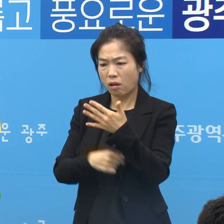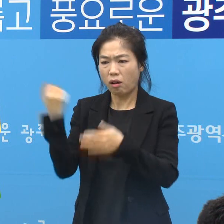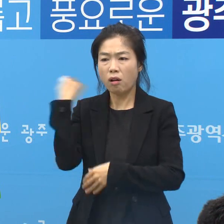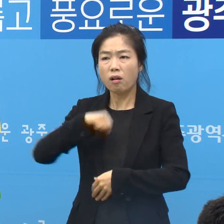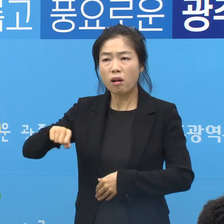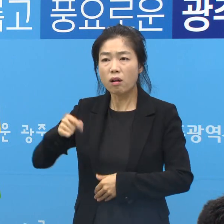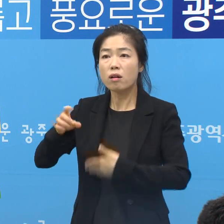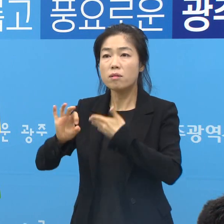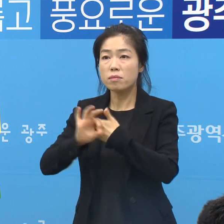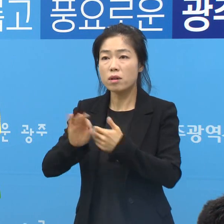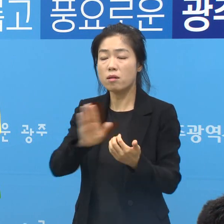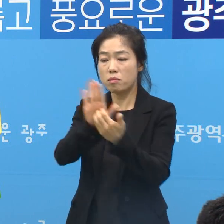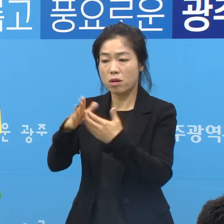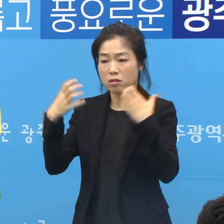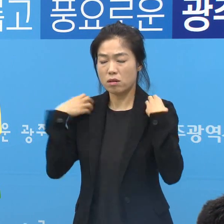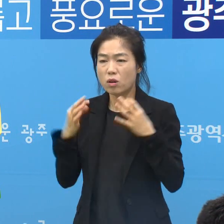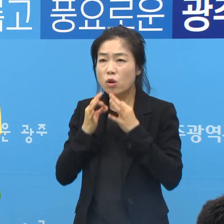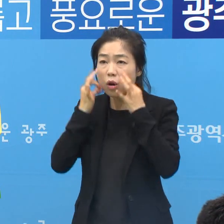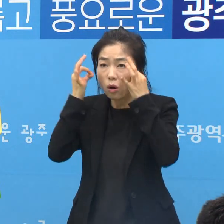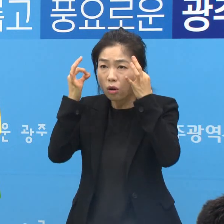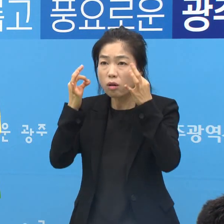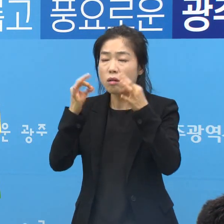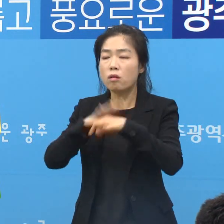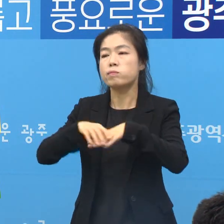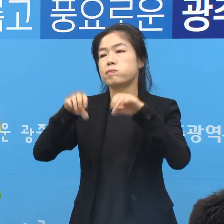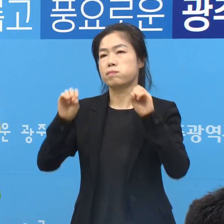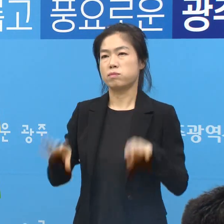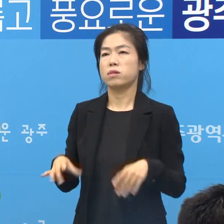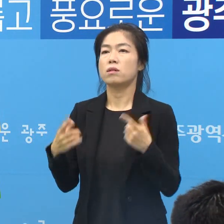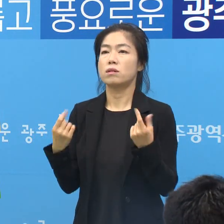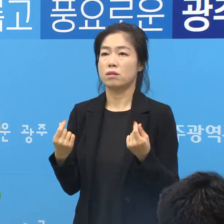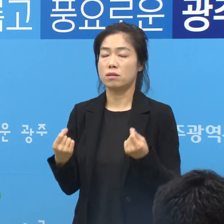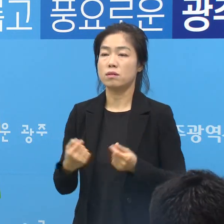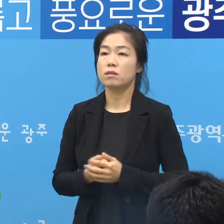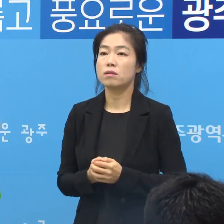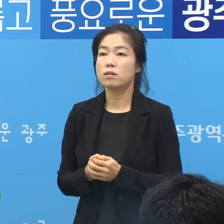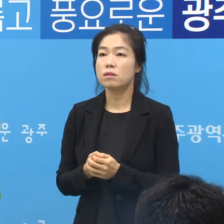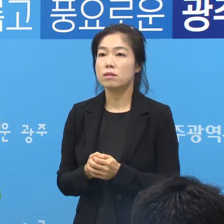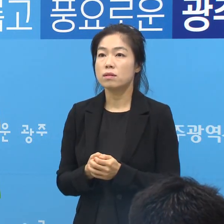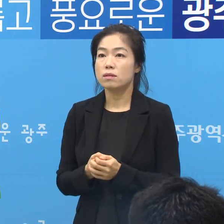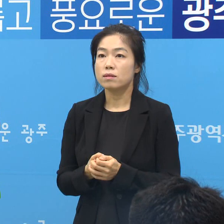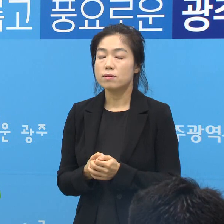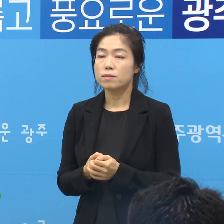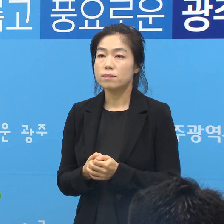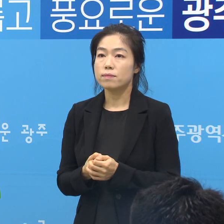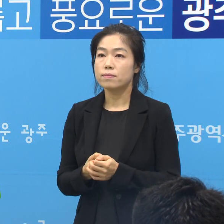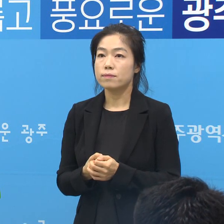않으면 방역당국의 노력은 물거품이 돼버립니다.